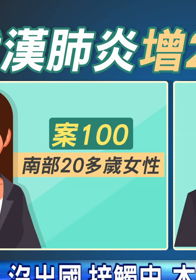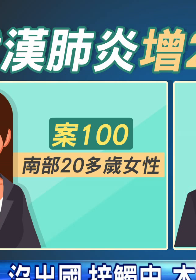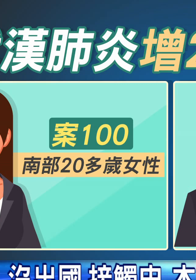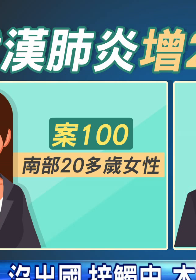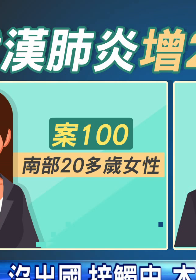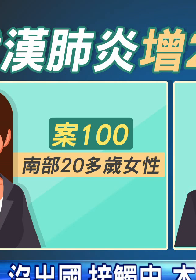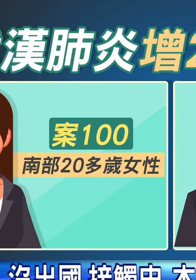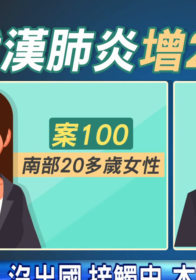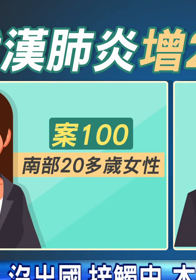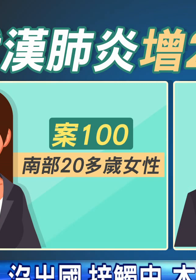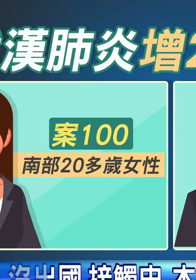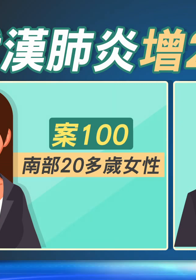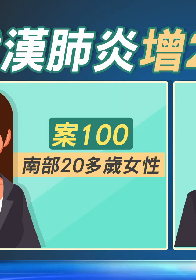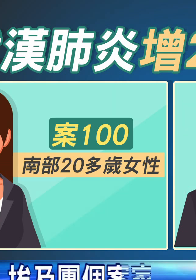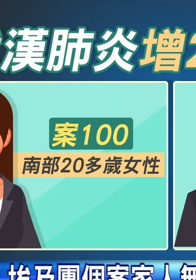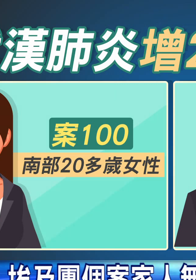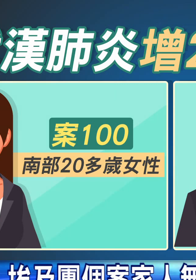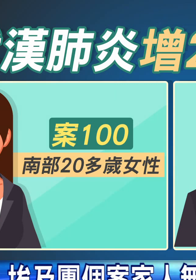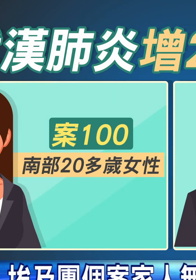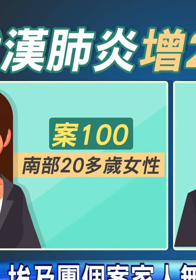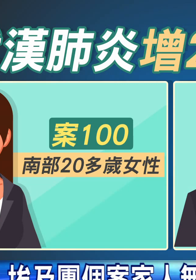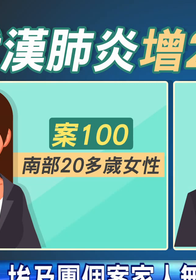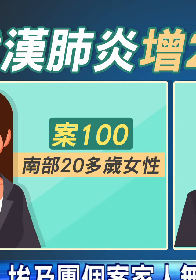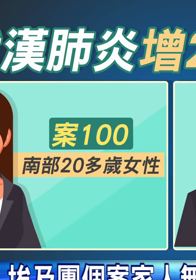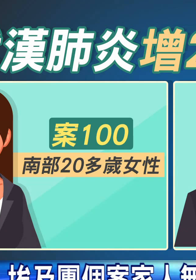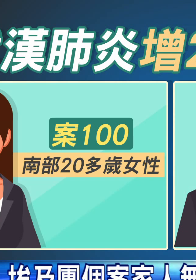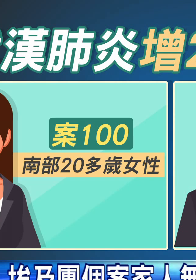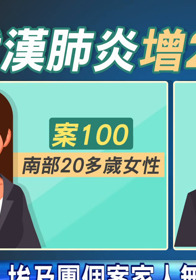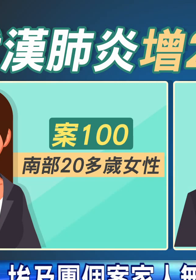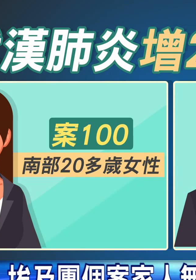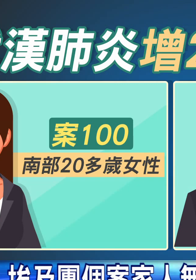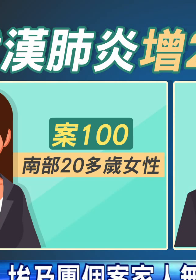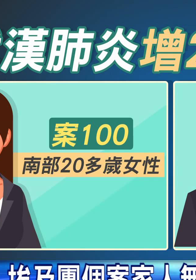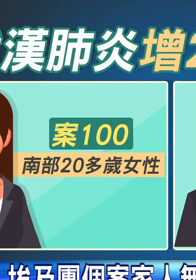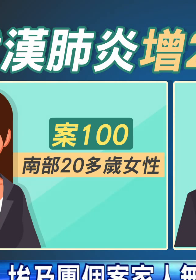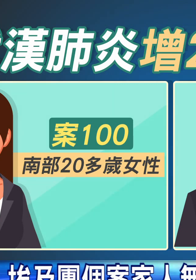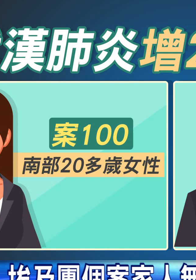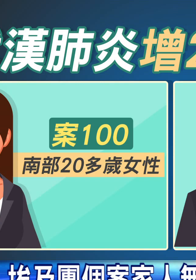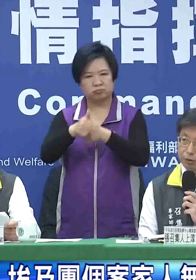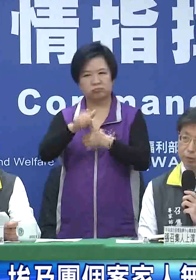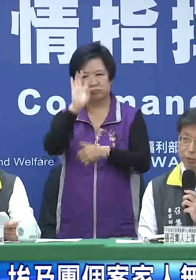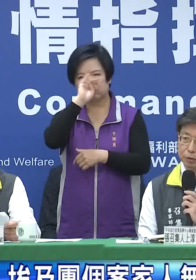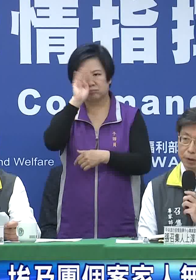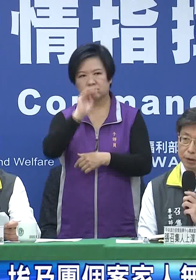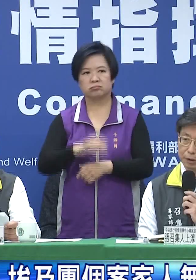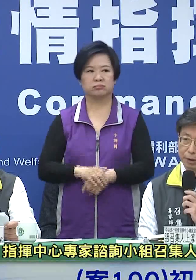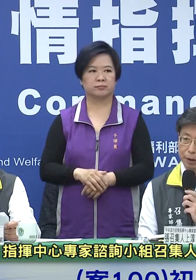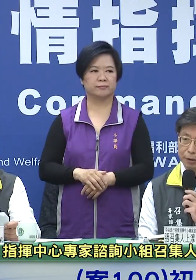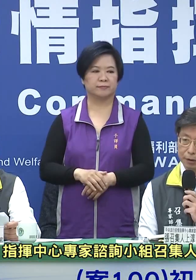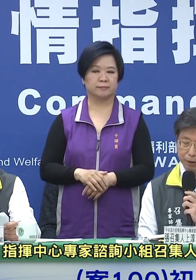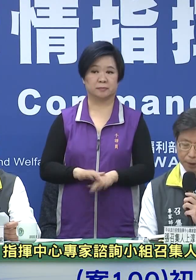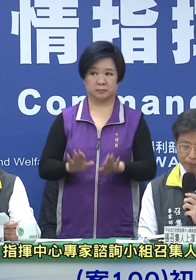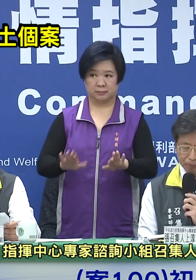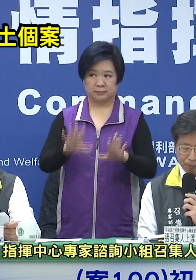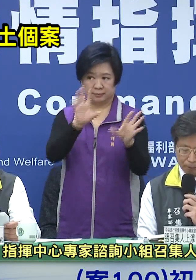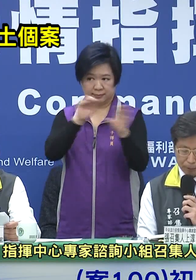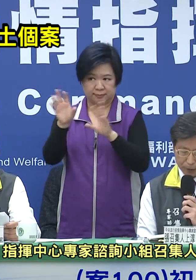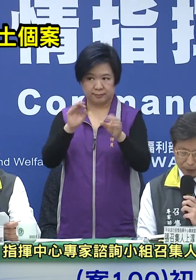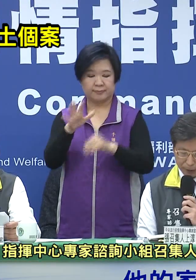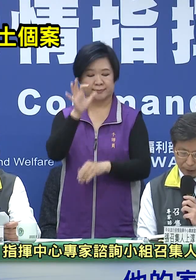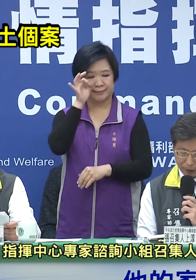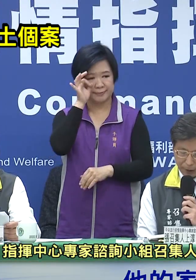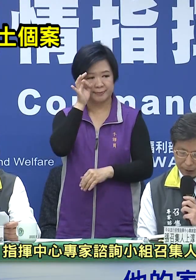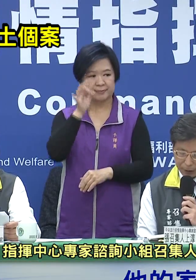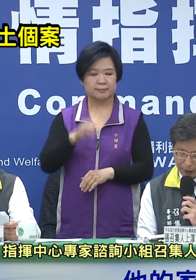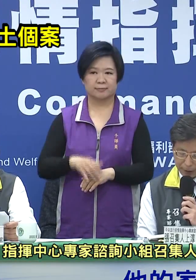例本土个案则是埃及旅行团确诊个案的家人，无症状，因为是接触者裁检确诊。 初步的资料是看